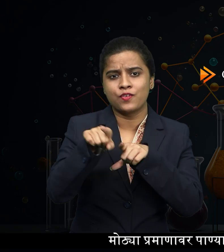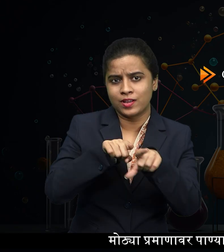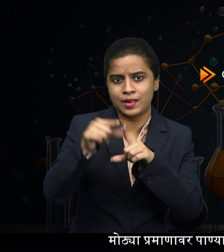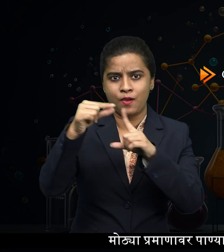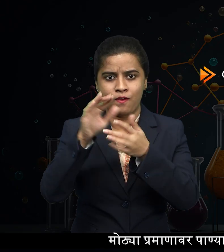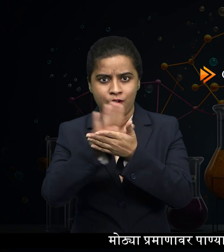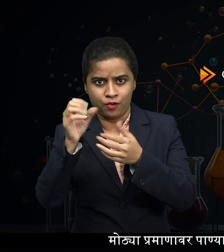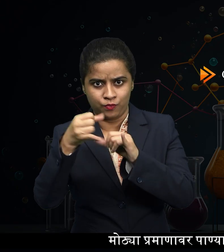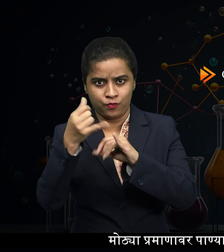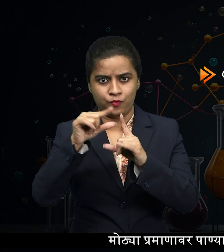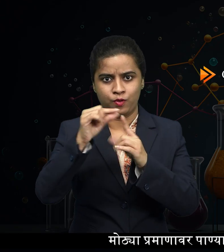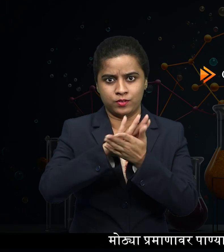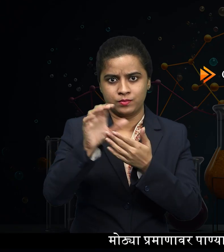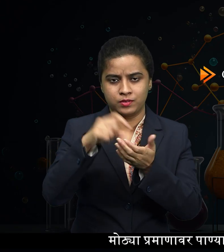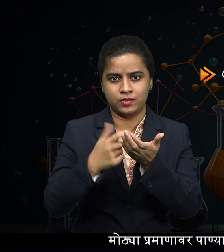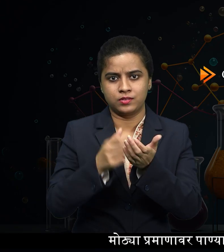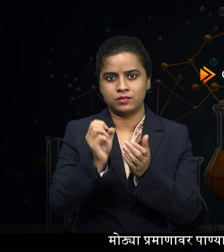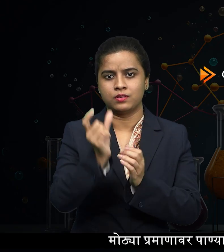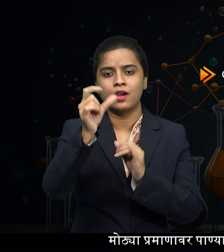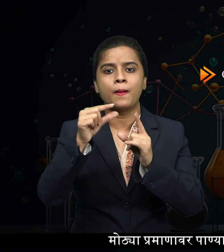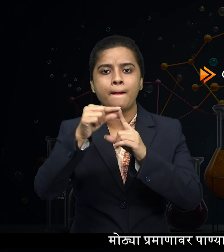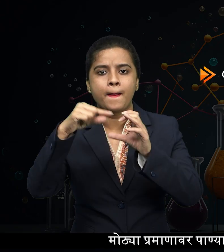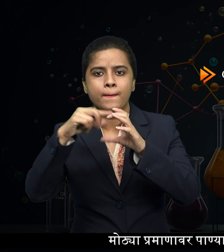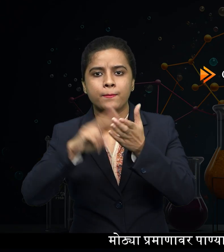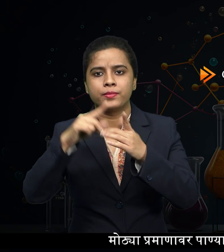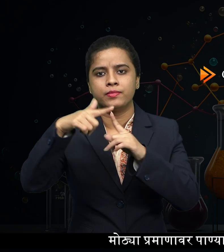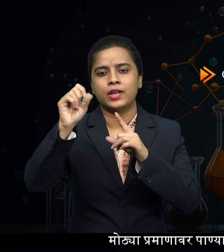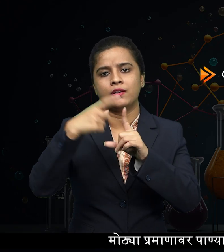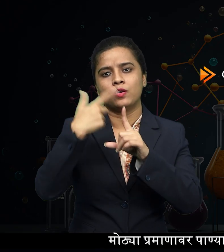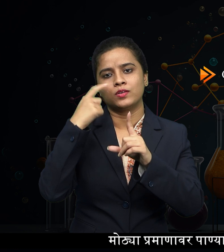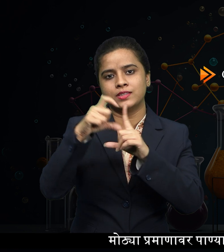इथेनॉलपासून मोठ्या प्रमाणावर पाण्याची वाफ सोडून इथेनॉल तयार केले जाते.